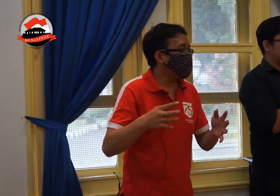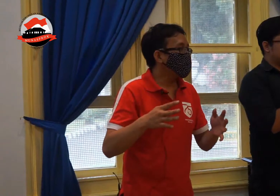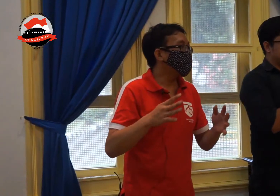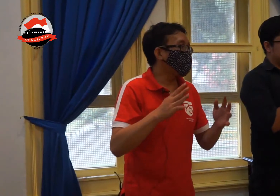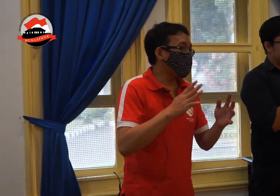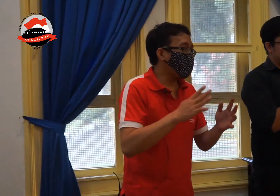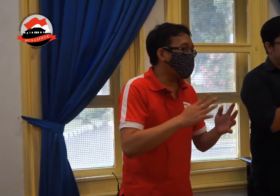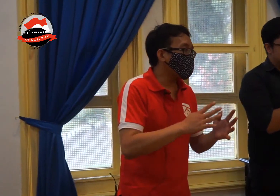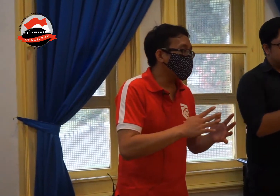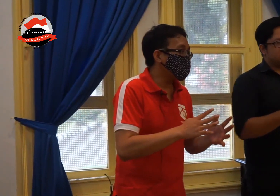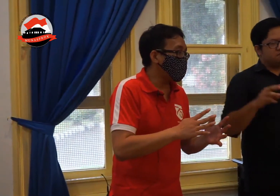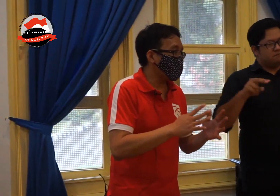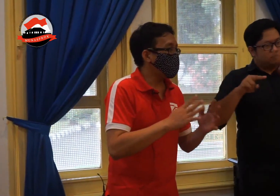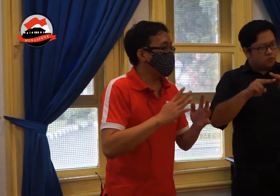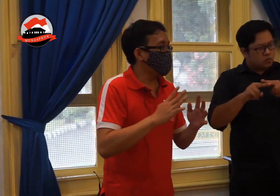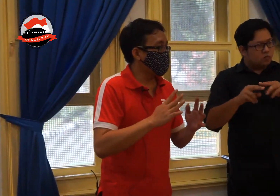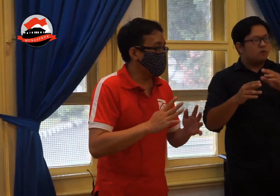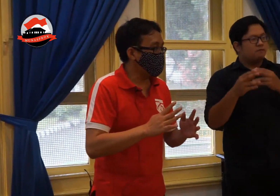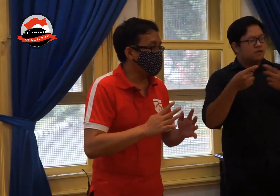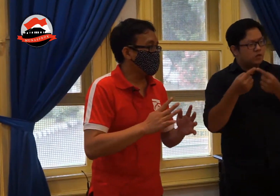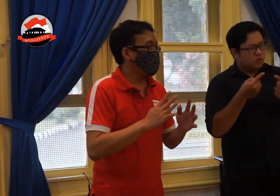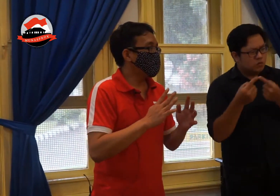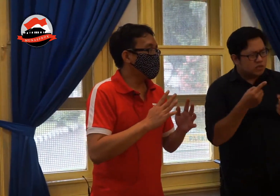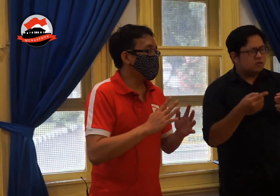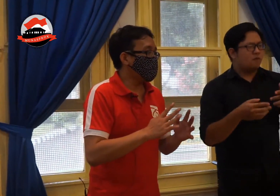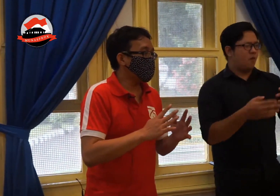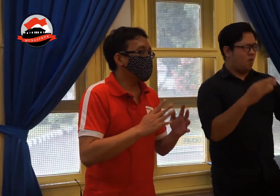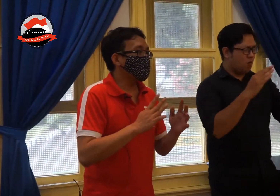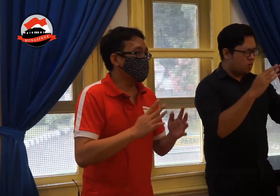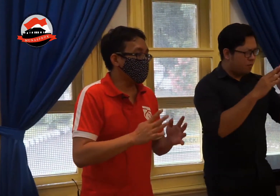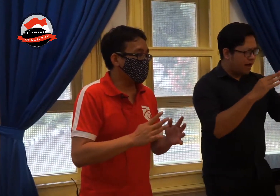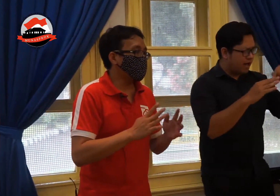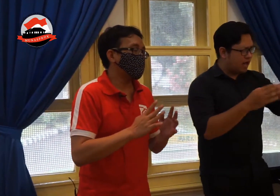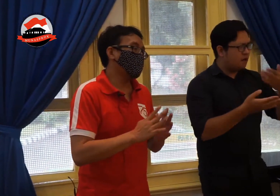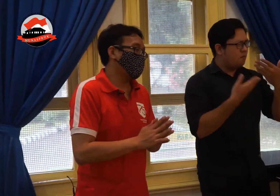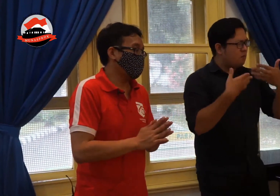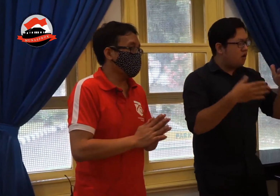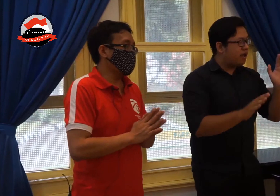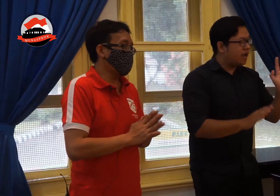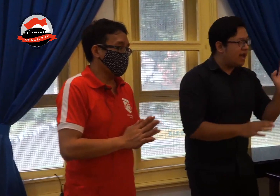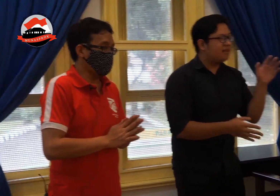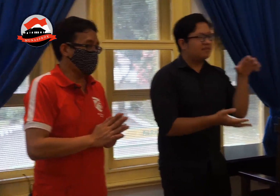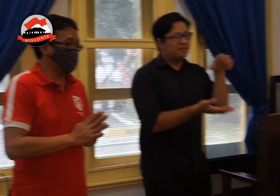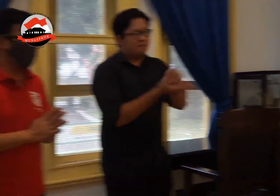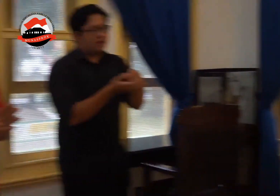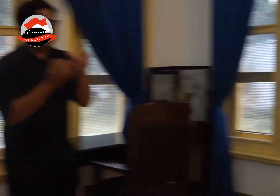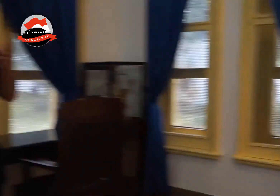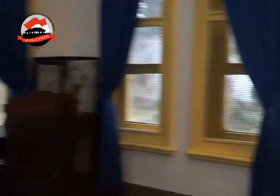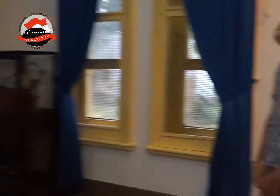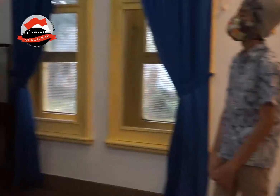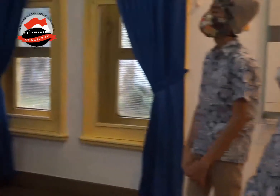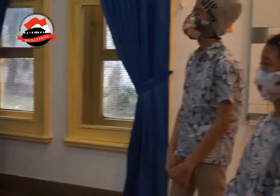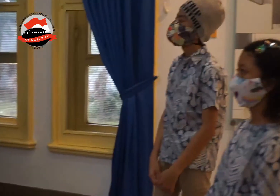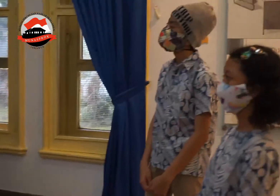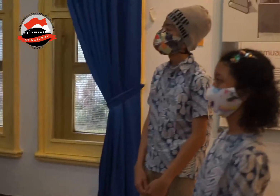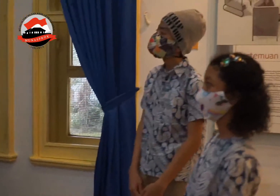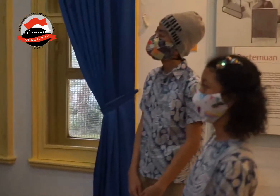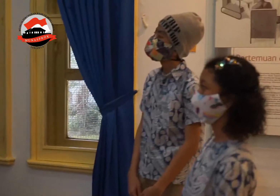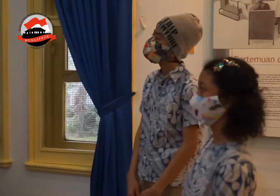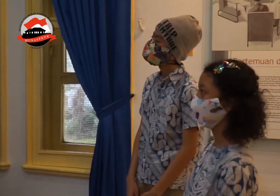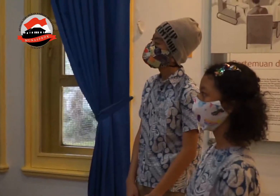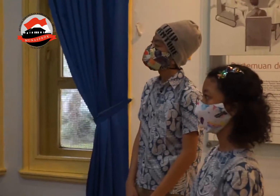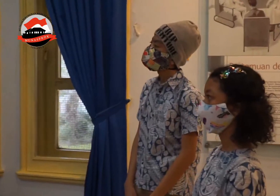diskusi, boleh atau tidak rumahnya dijadikan tempat persiapan kemerdekaan Indonesia. Dan